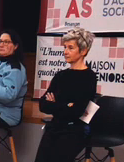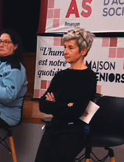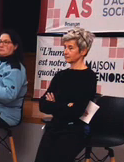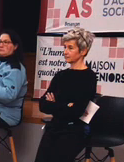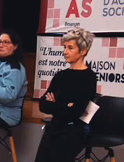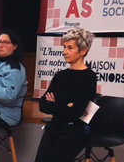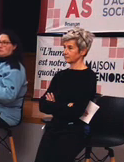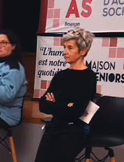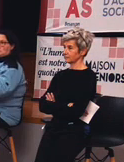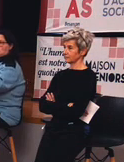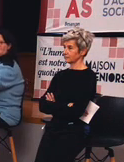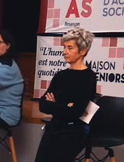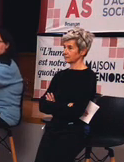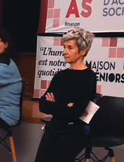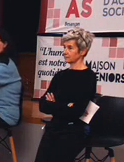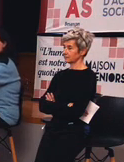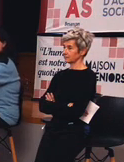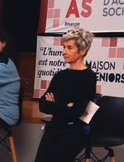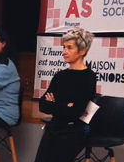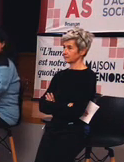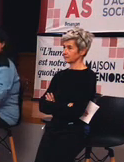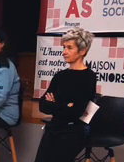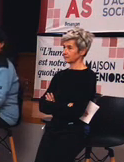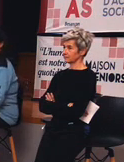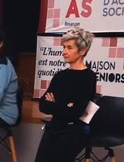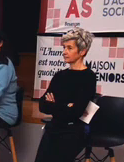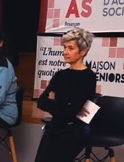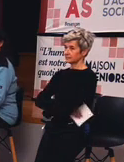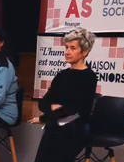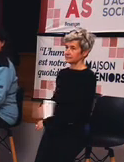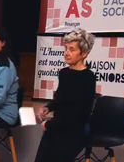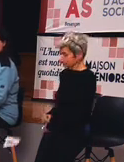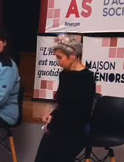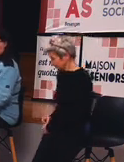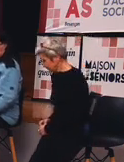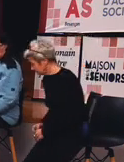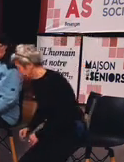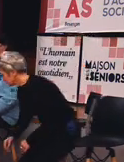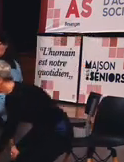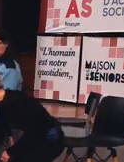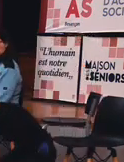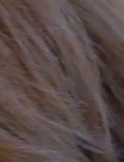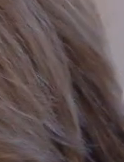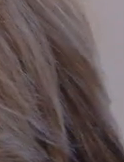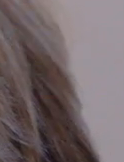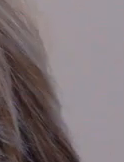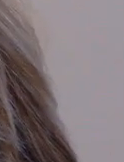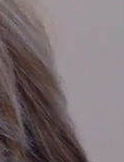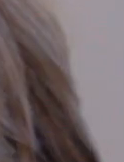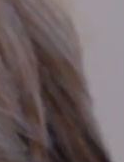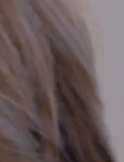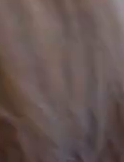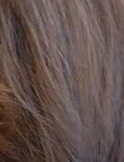que les idées les projets innovants ne sont pas ceux qui manque et c'est très très bien et c'est une bonne chose moi je voudrais